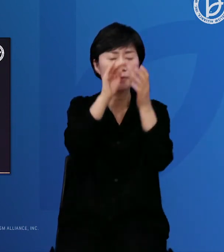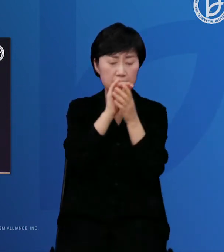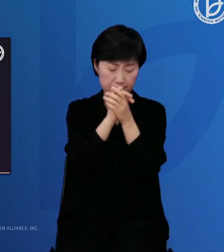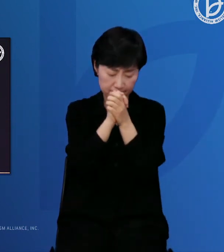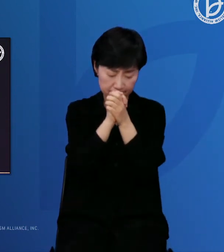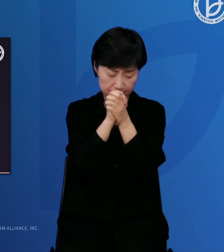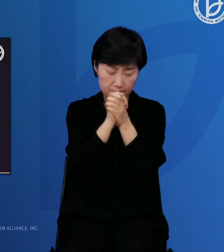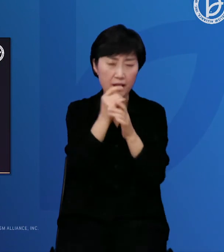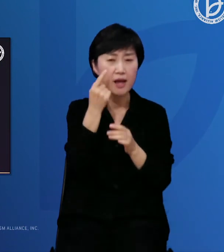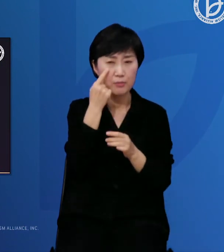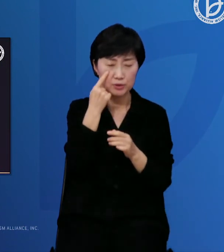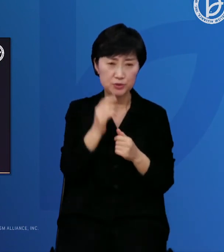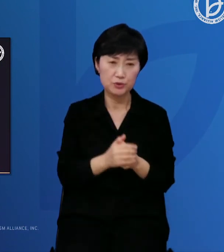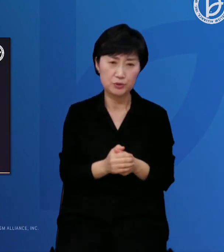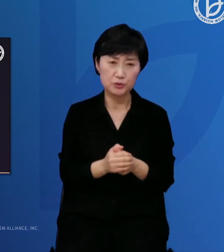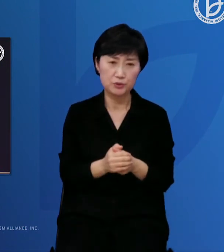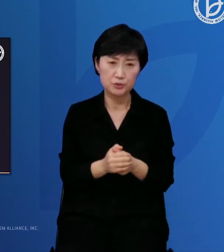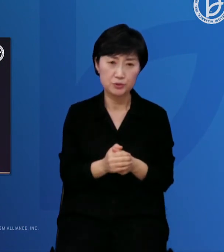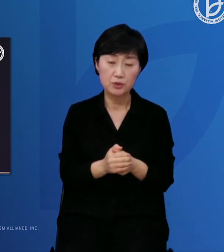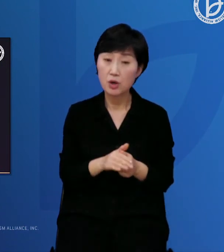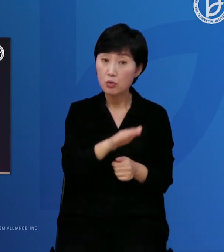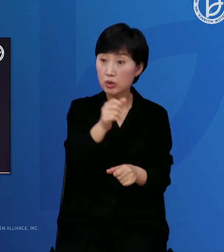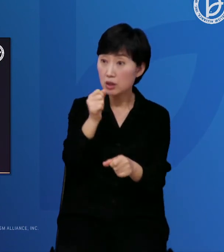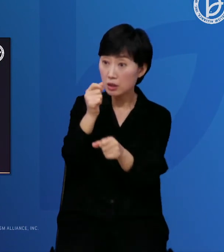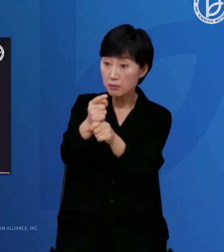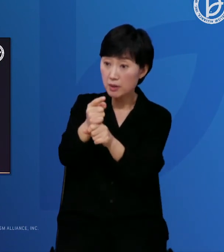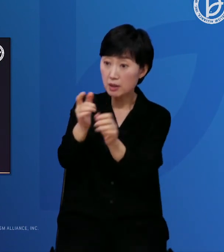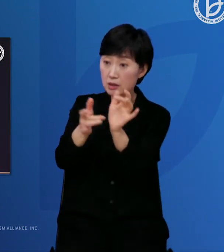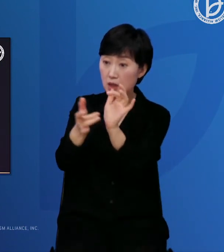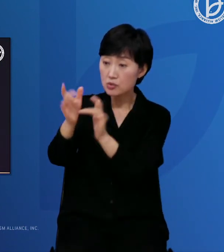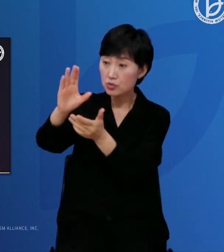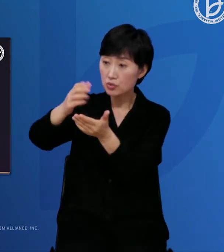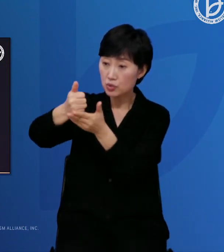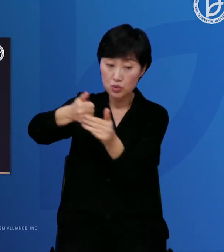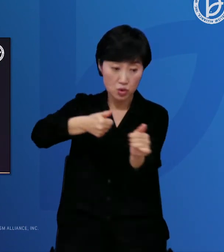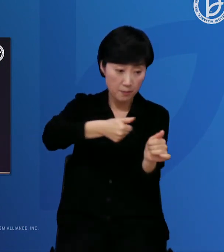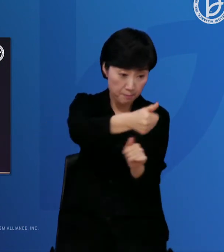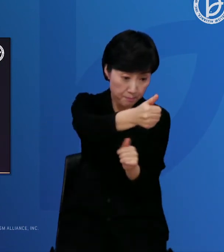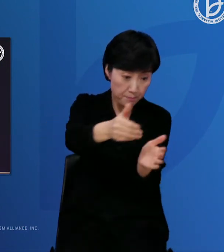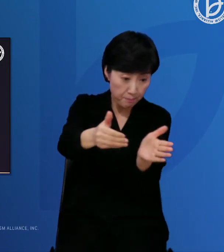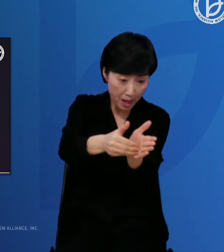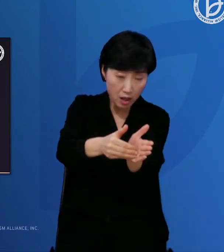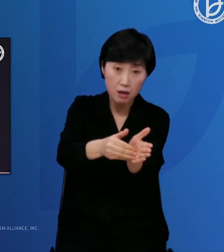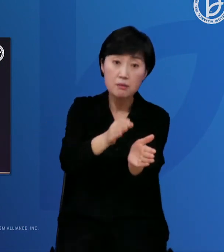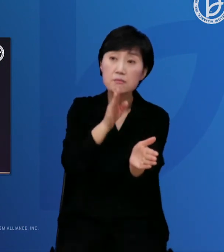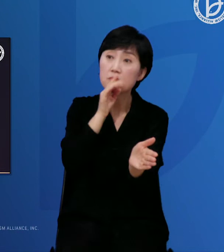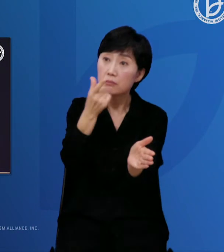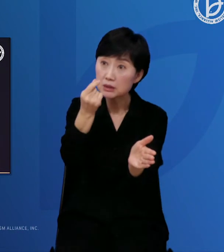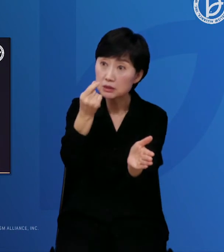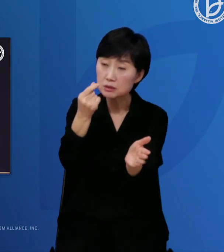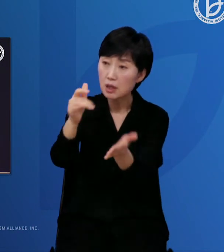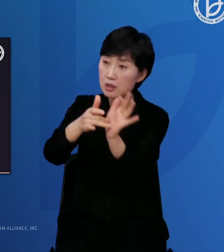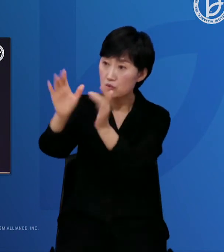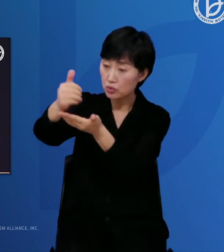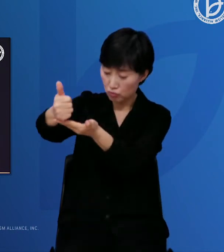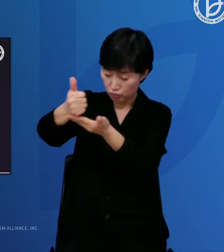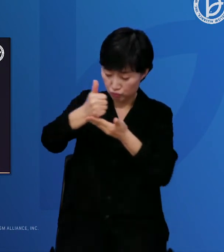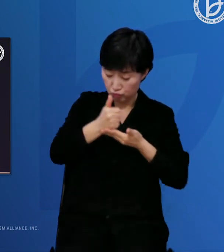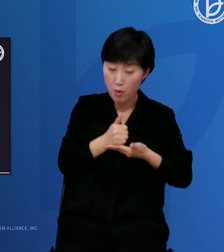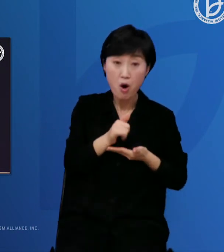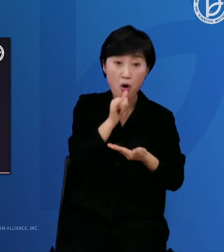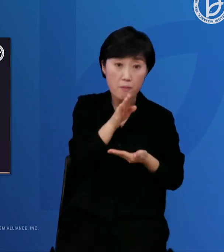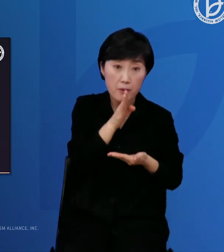time of quietness. 그리스도께서 이기셨기 때문에 여러분은 반드시 승리하게 되어 있습니다. Because Christ prevailed, you also will